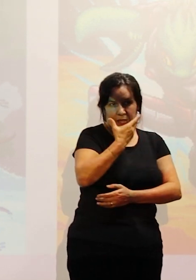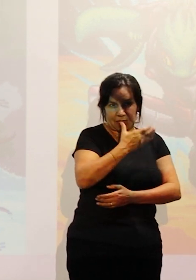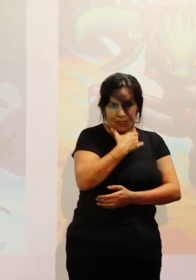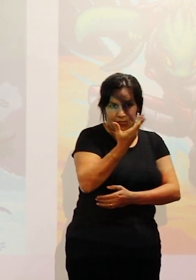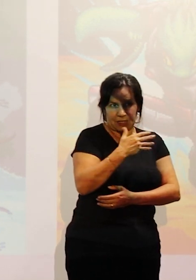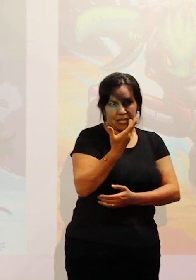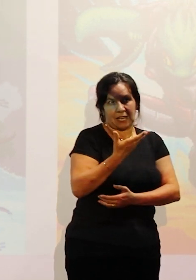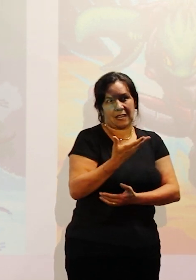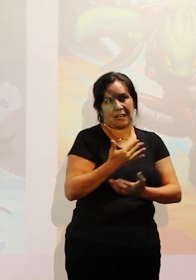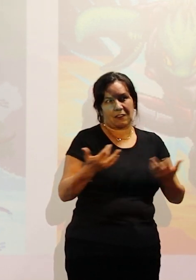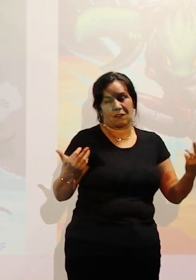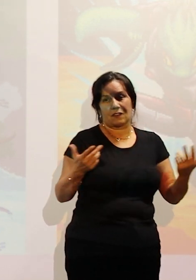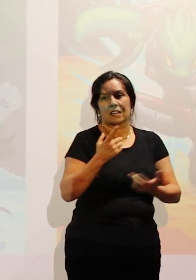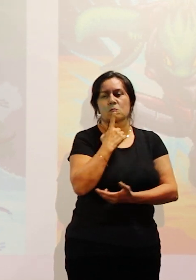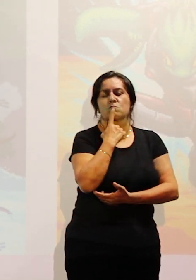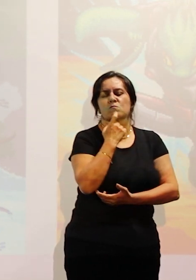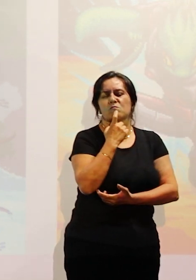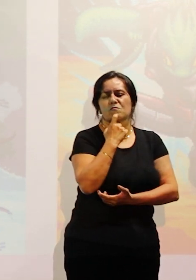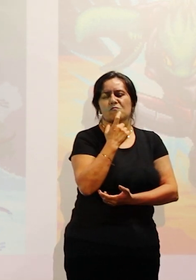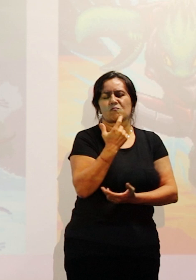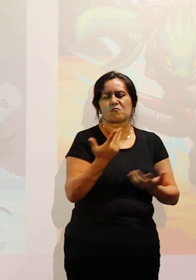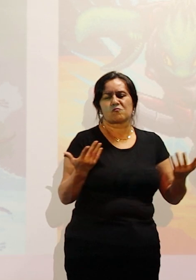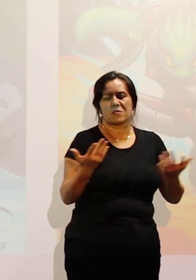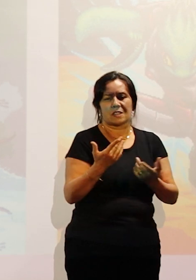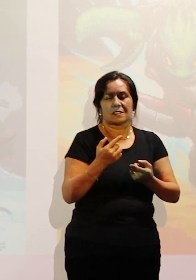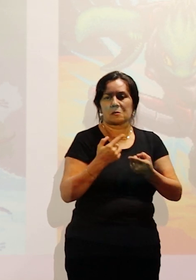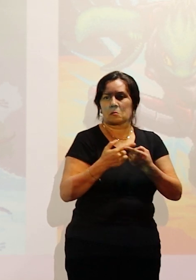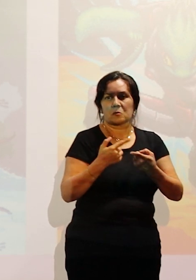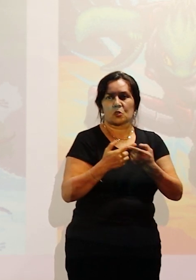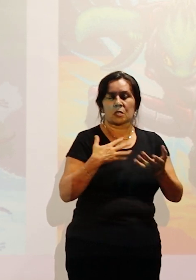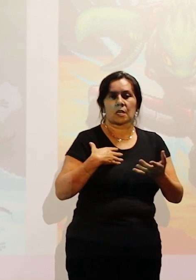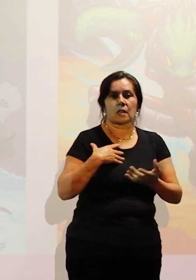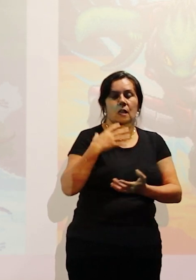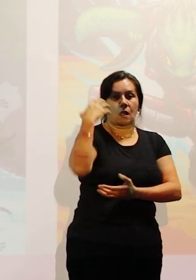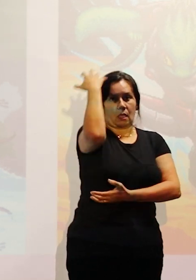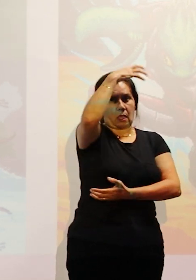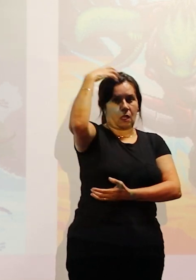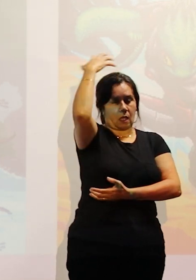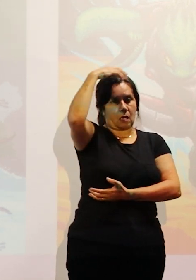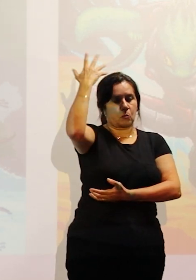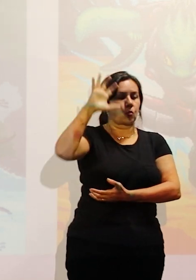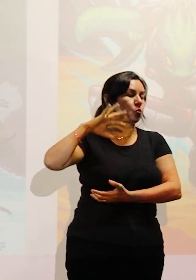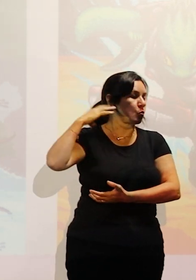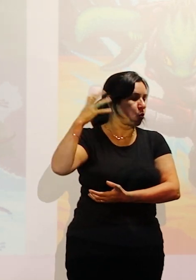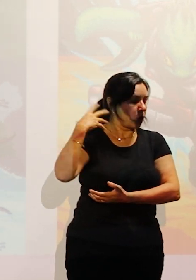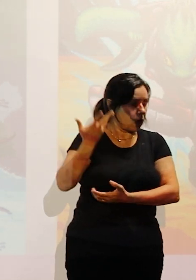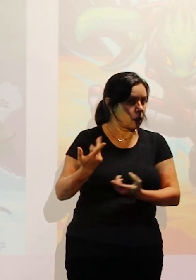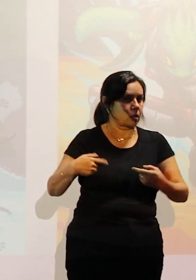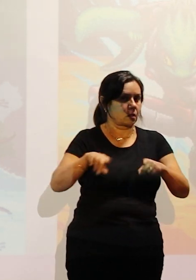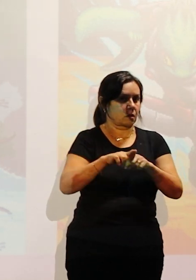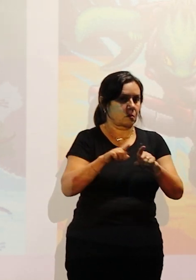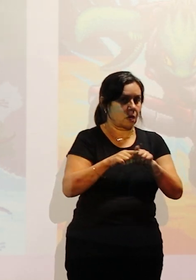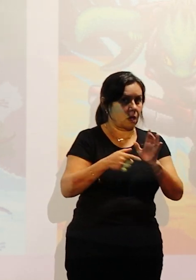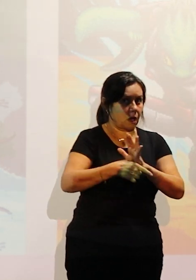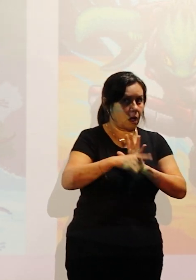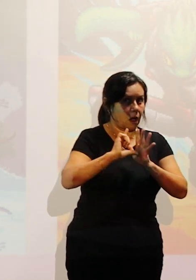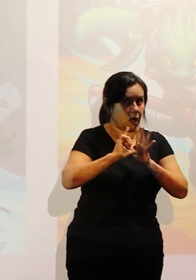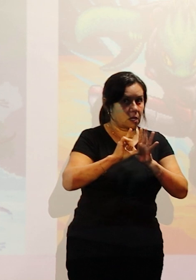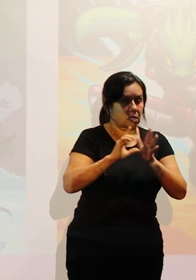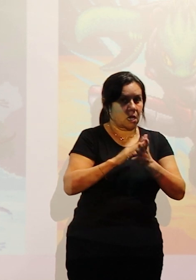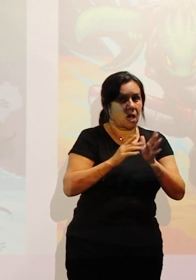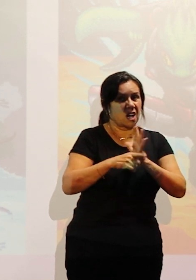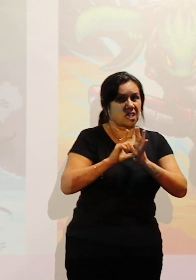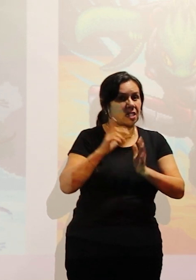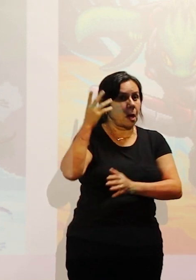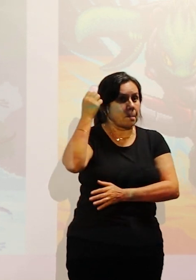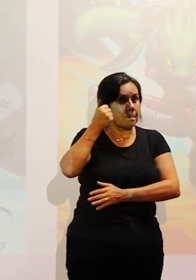comida, sangue também, né? Então, por que, por exemplo, ambulância, a gente costumava, hoje está mudando um pouco, mas antigamente toda ambulância era branca